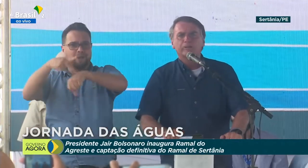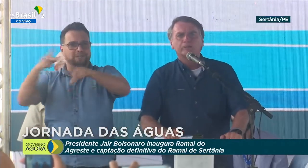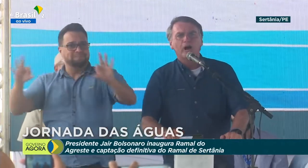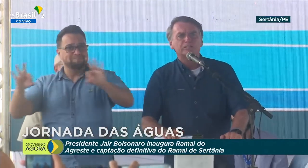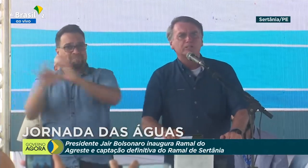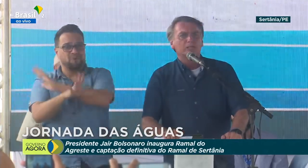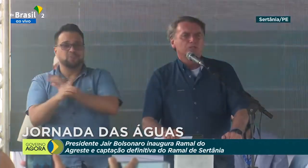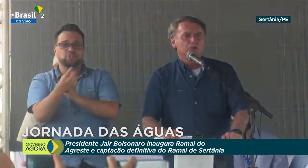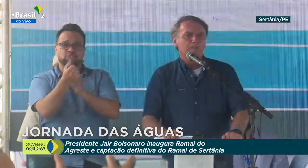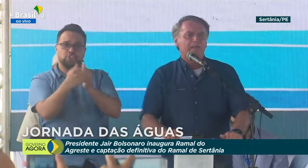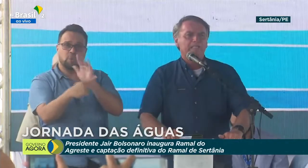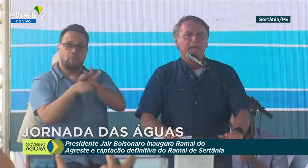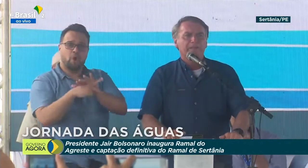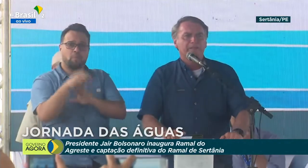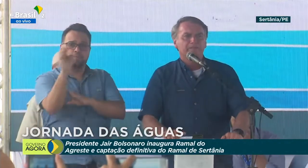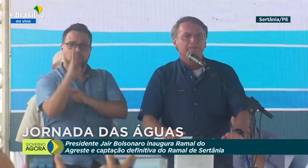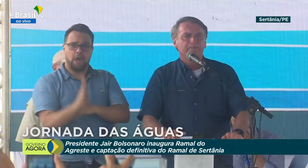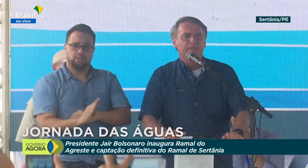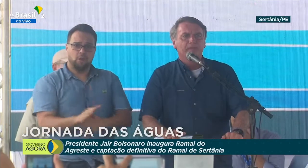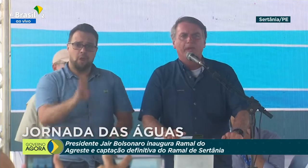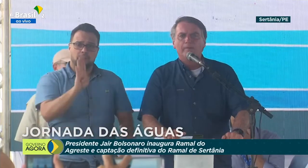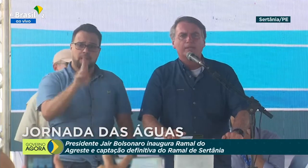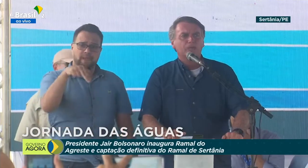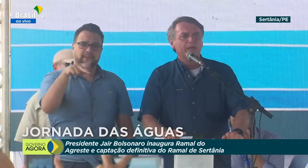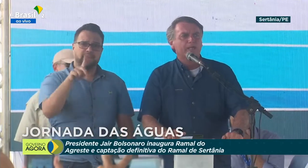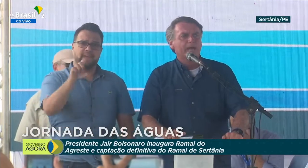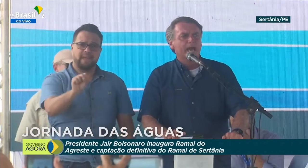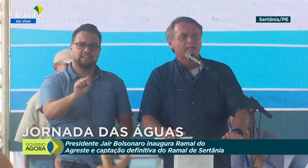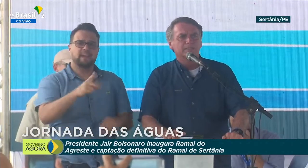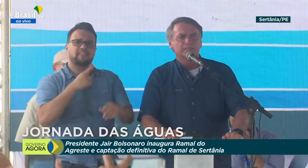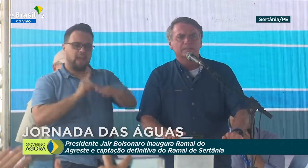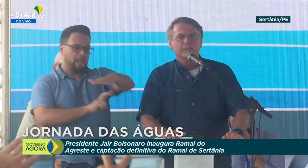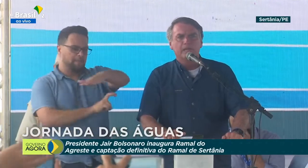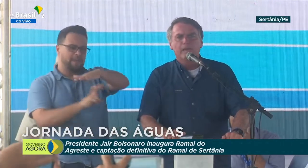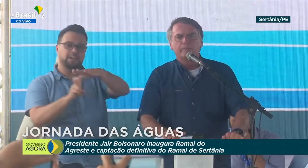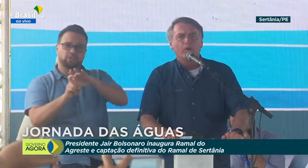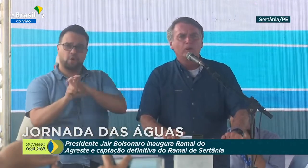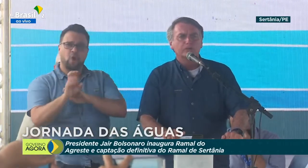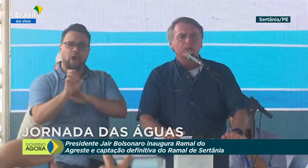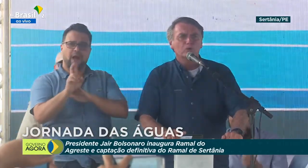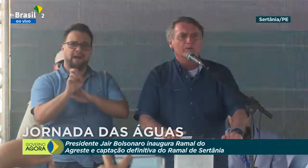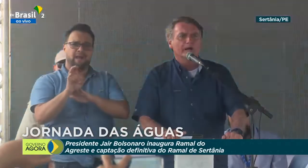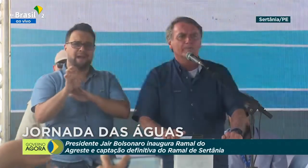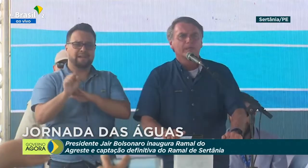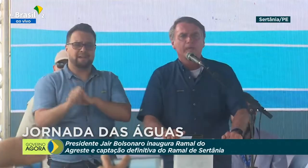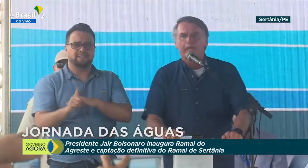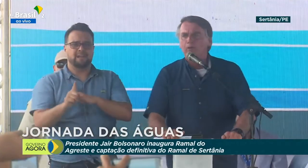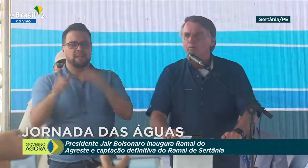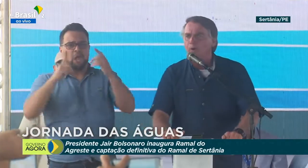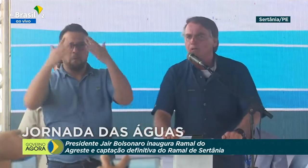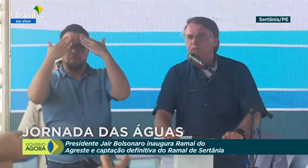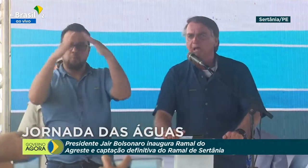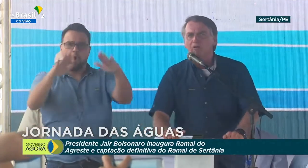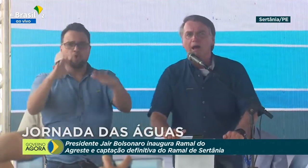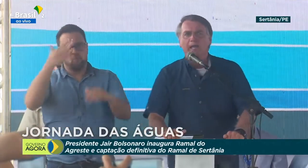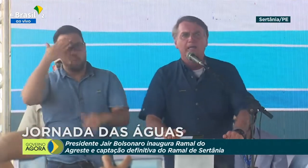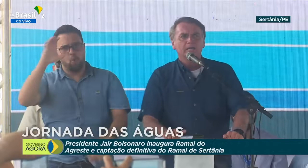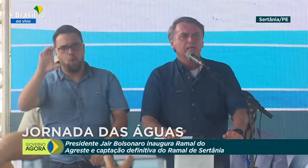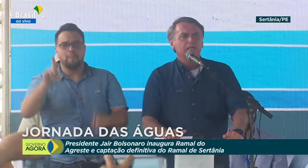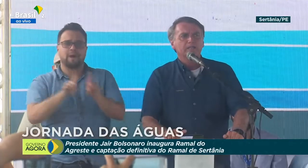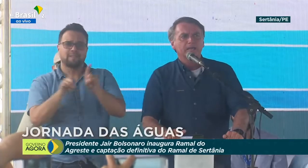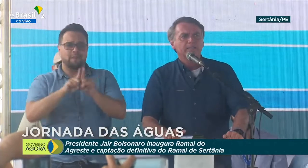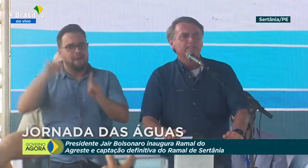Com o dinheiro nosso do BNDES. É metrô em Caracas, é porto em Cuba, é aeroporto em